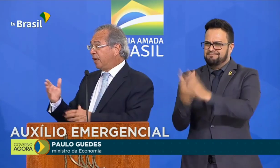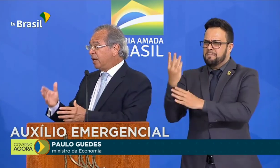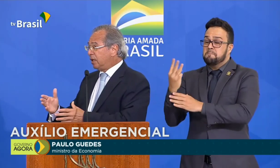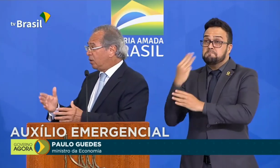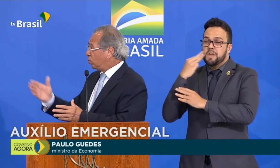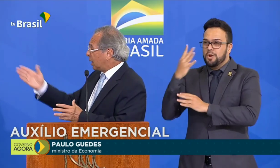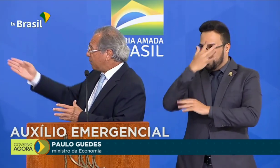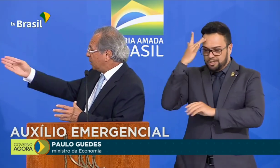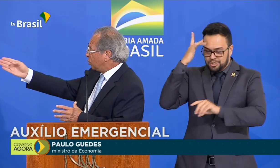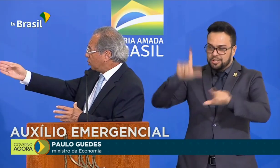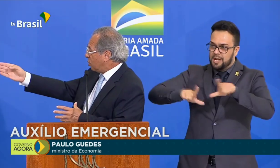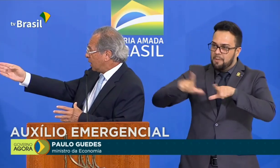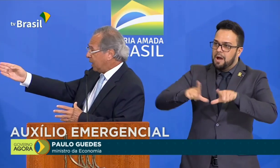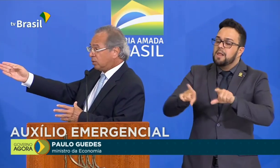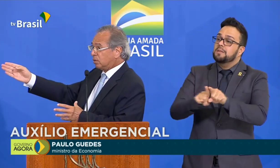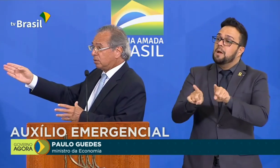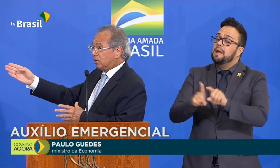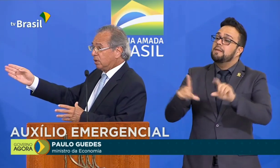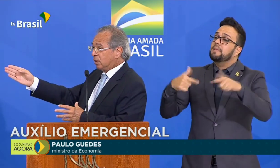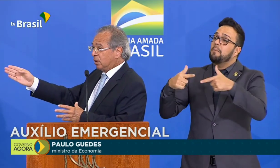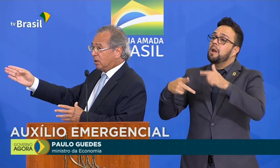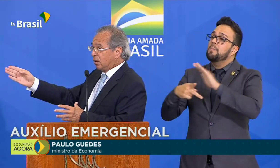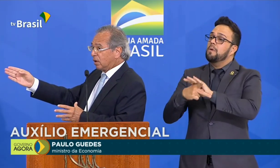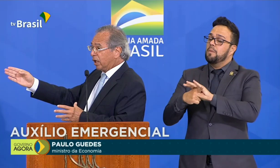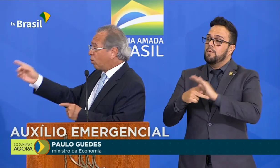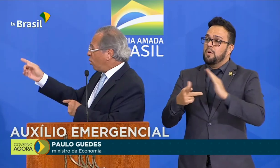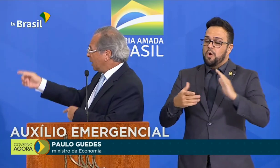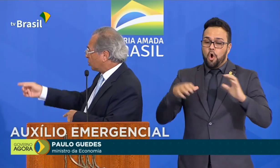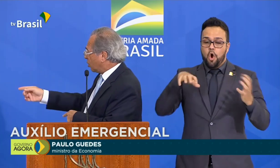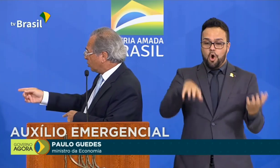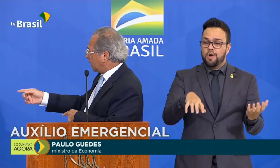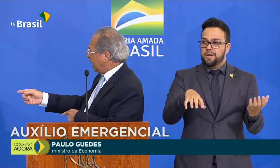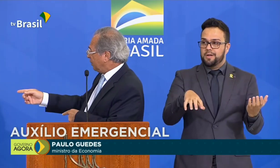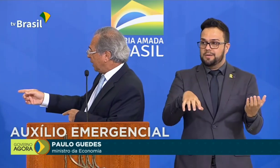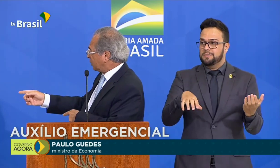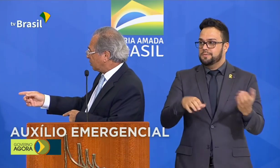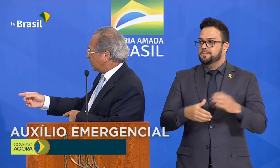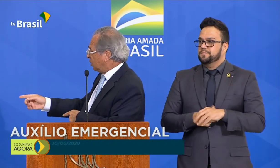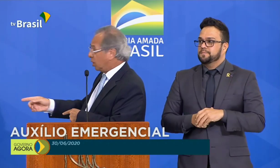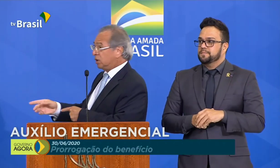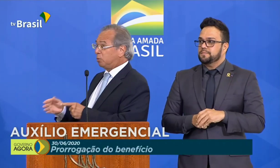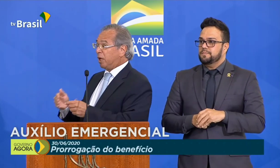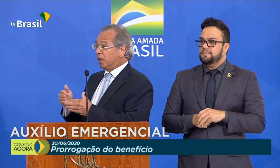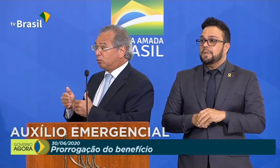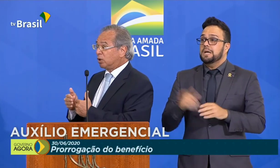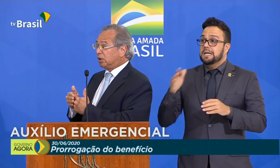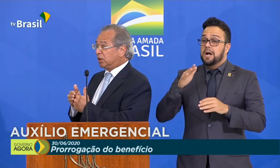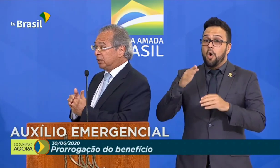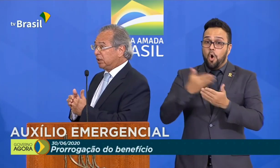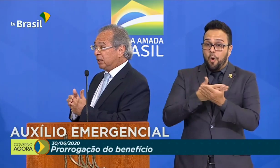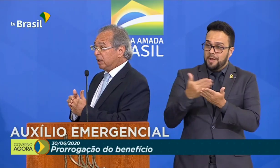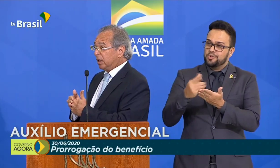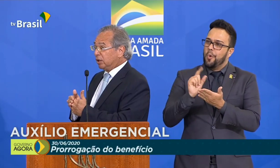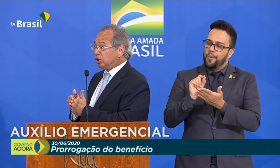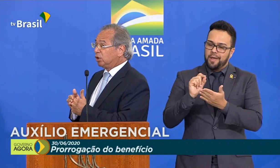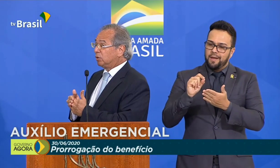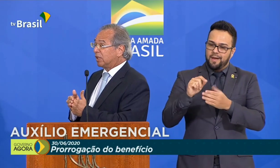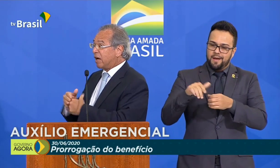e vem aí o trabalho do Congresso, que começou com saneamento e nós esperamos que